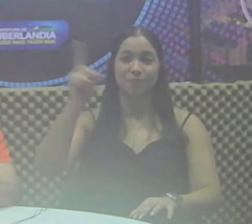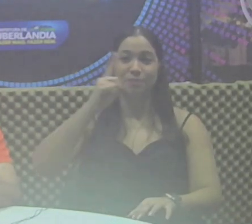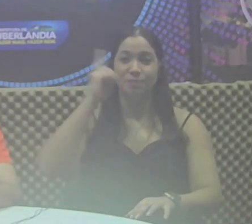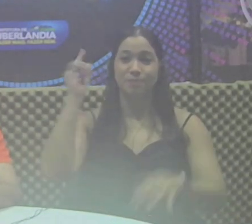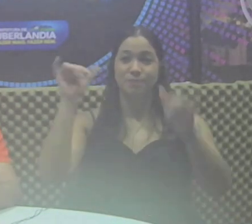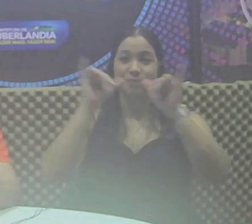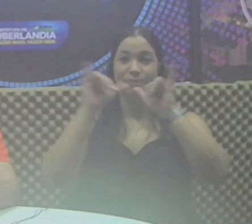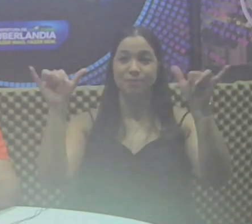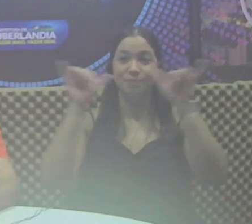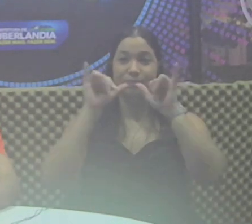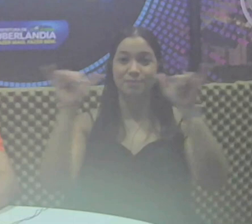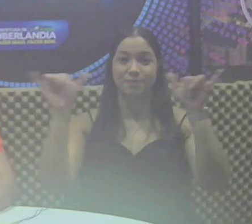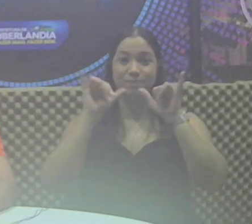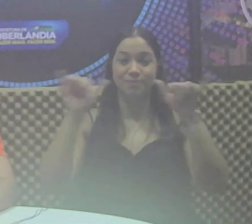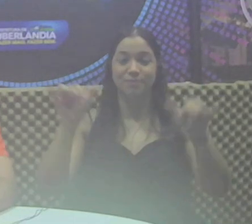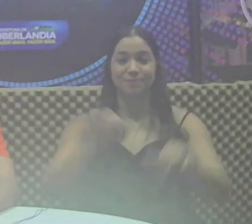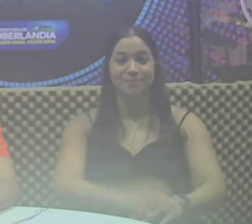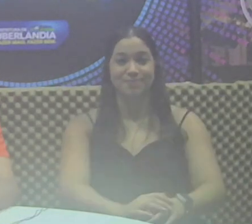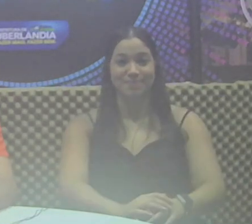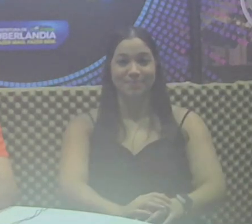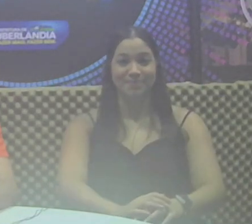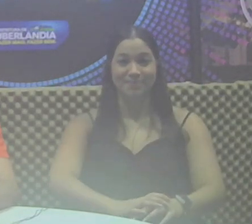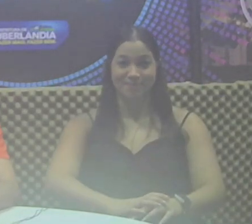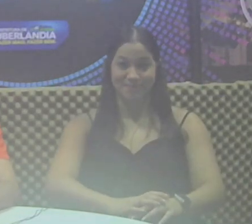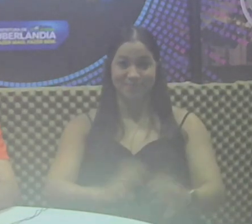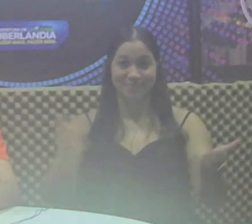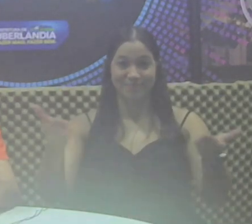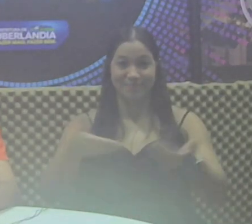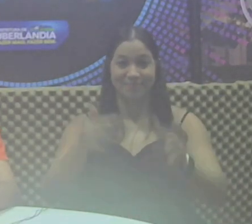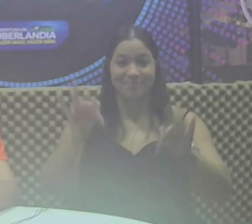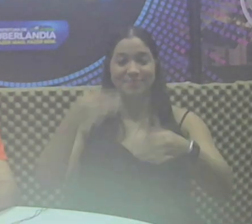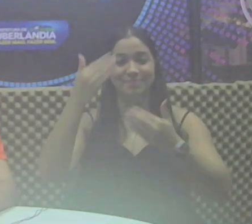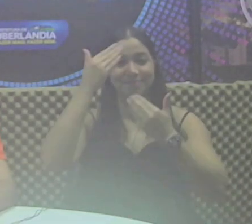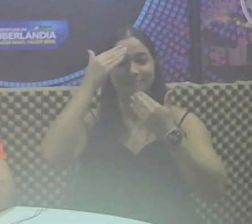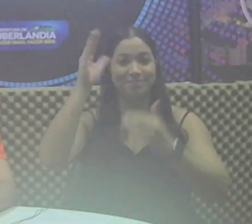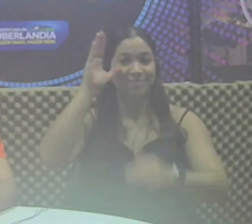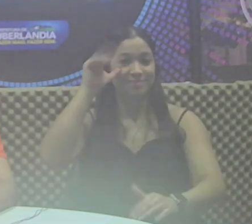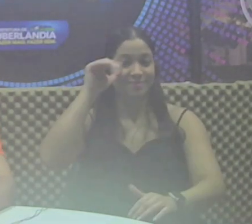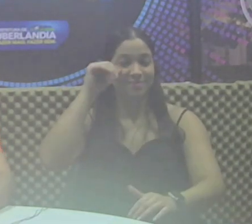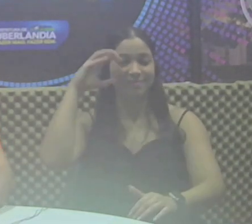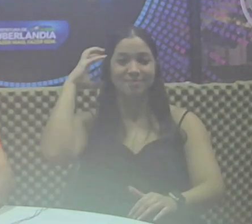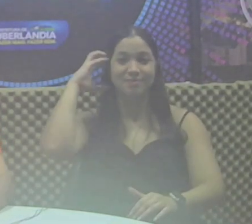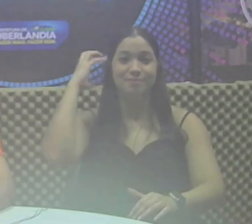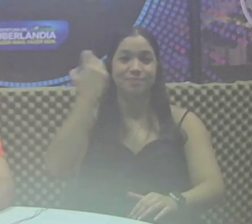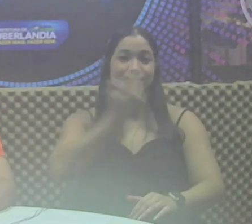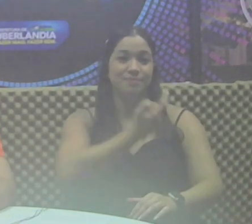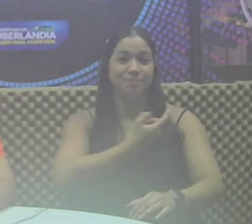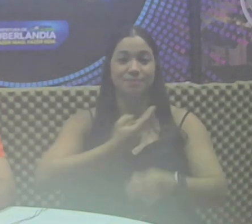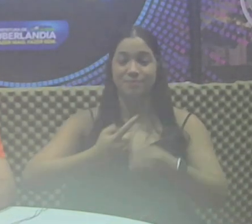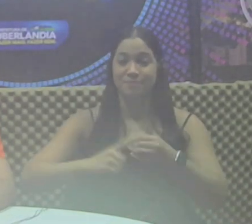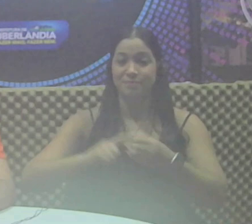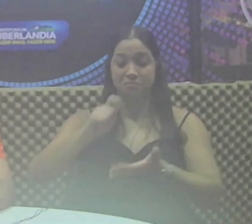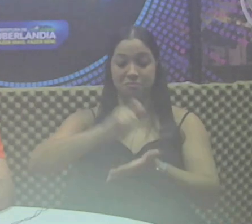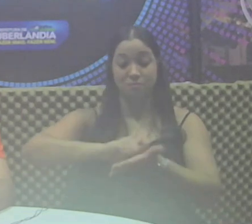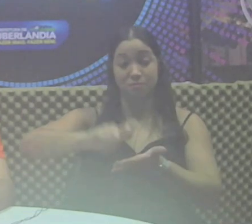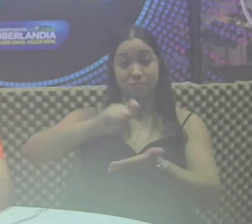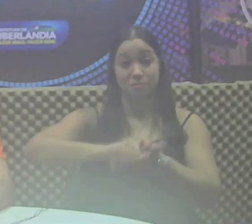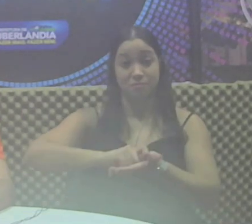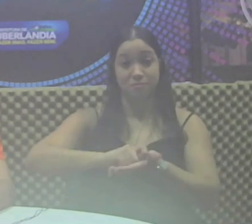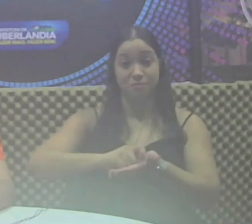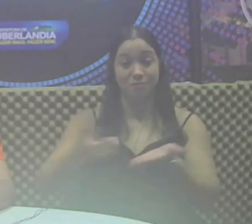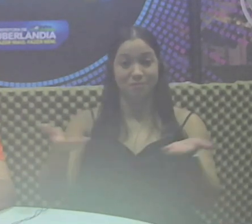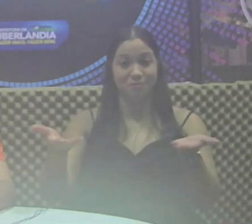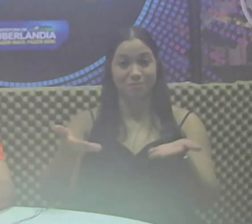Giro de notícias. A edição de hoje fica por aqui. Obrigado pela sua audiência, Rádio Nossa Cidade.